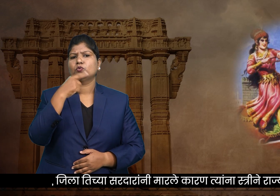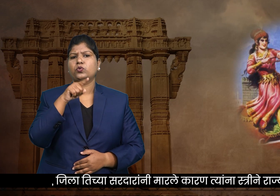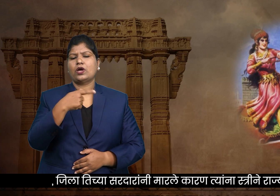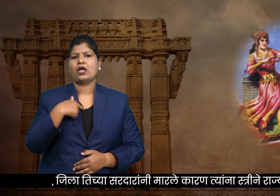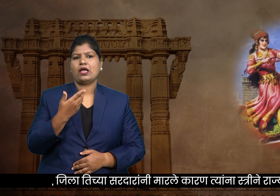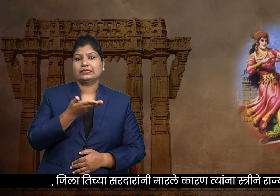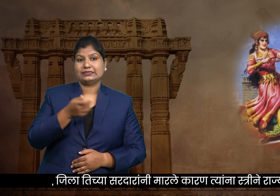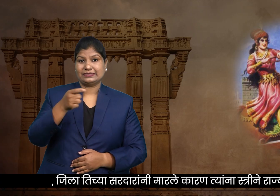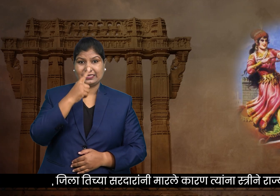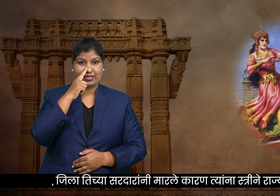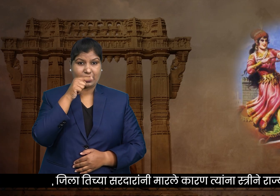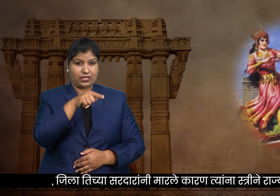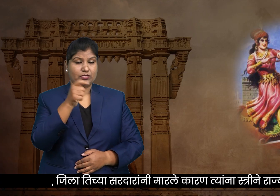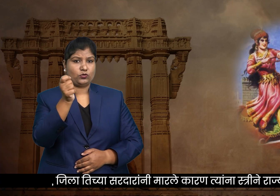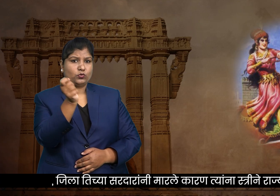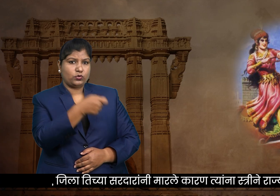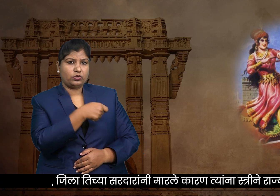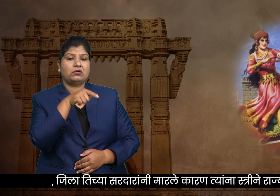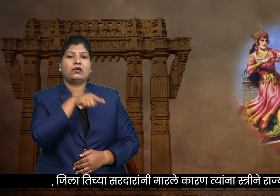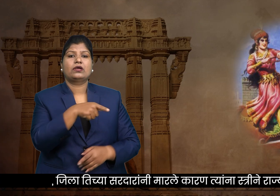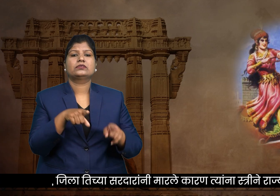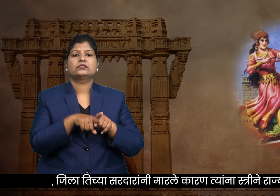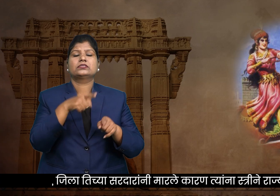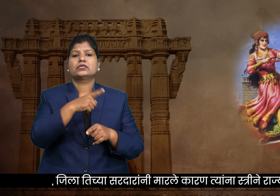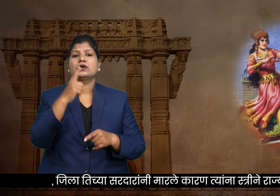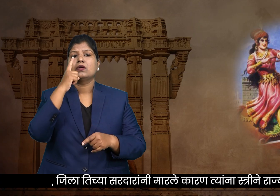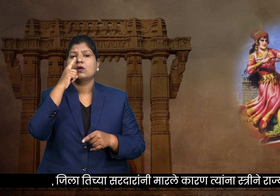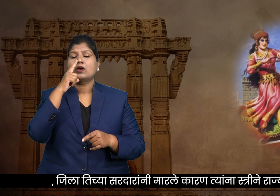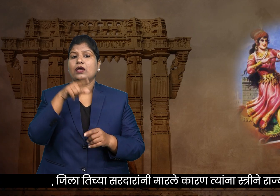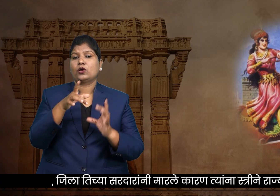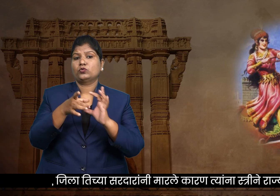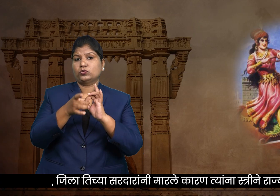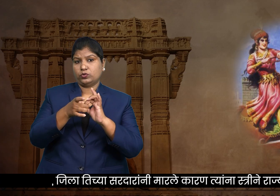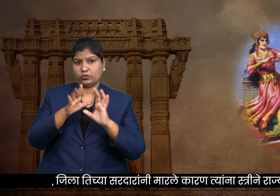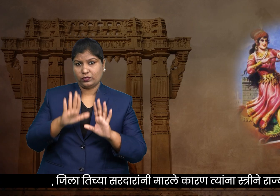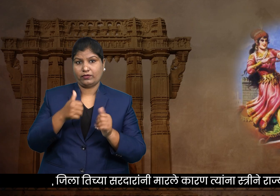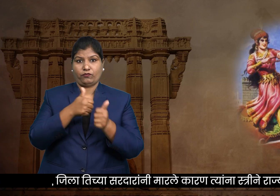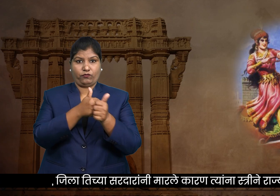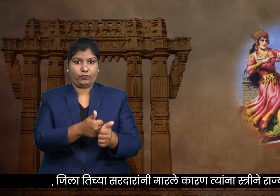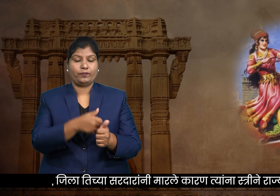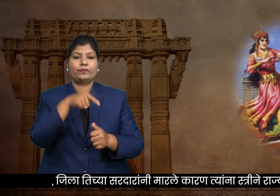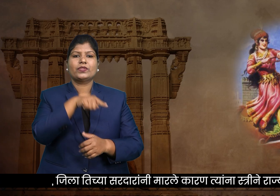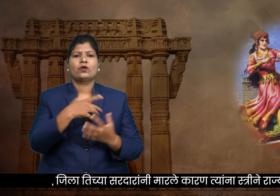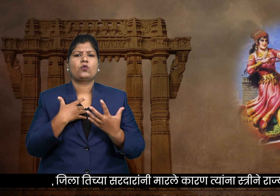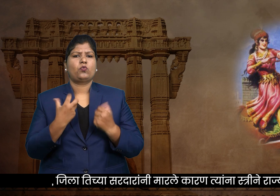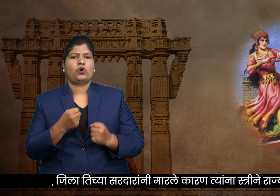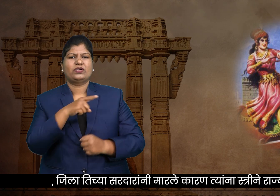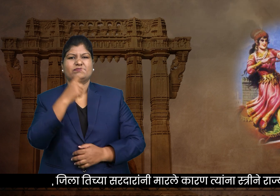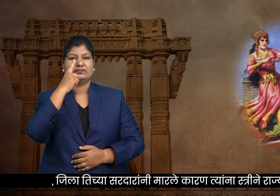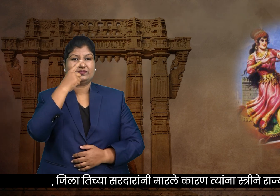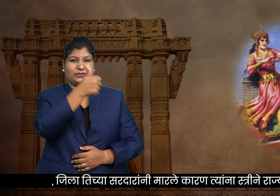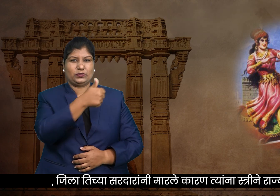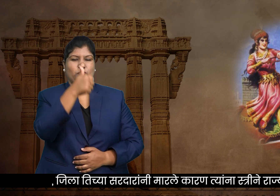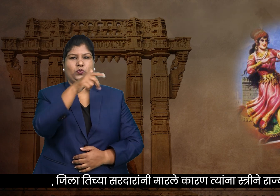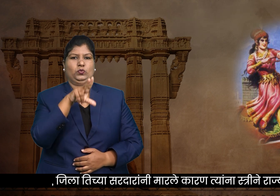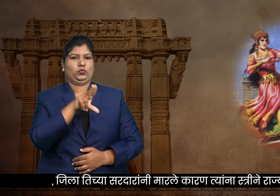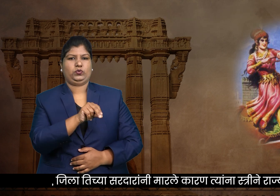तिच्या सरदारांनी मारले कारण त्यांना स्त्रीने राज्यकार्याचे नव्हते.